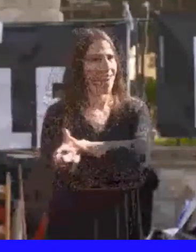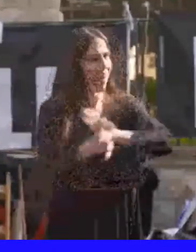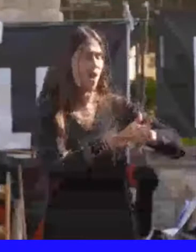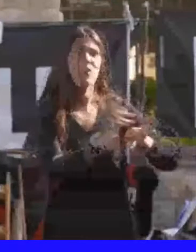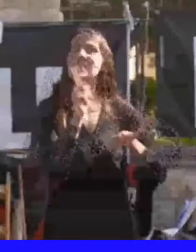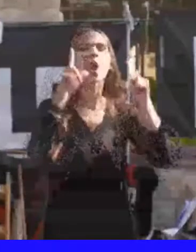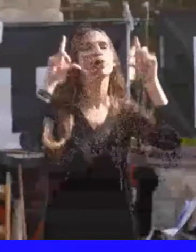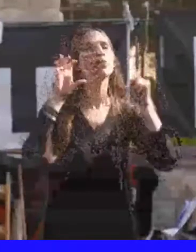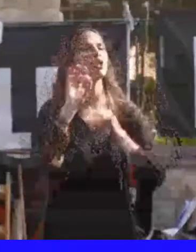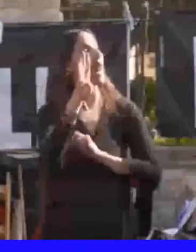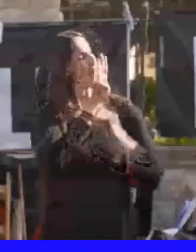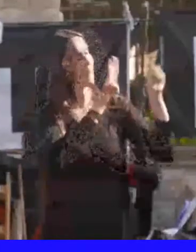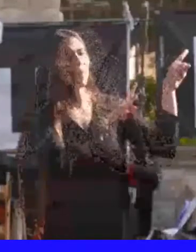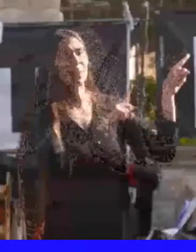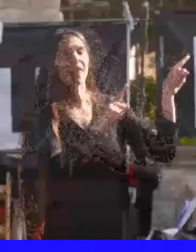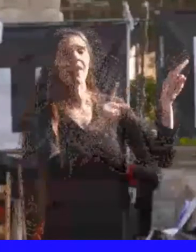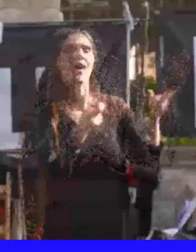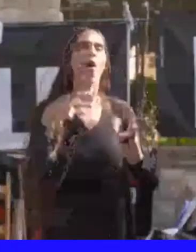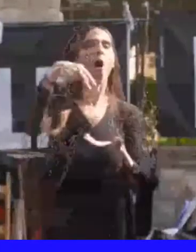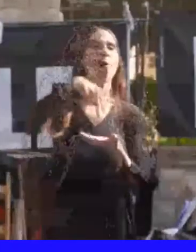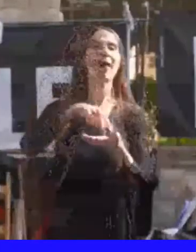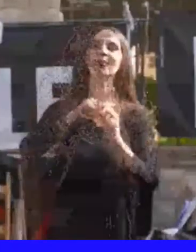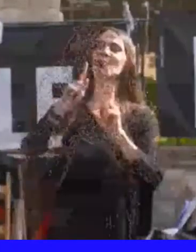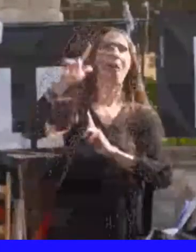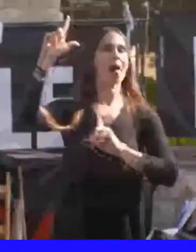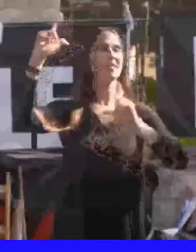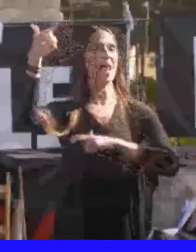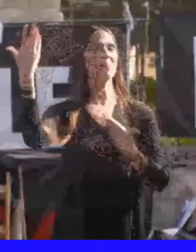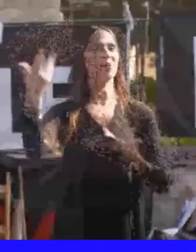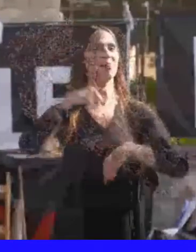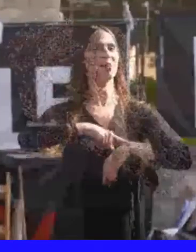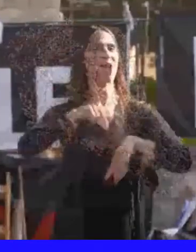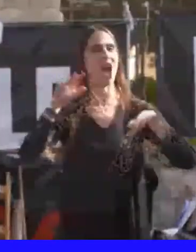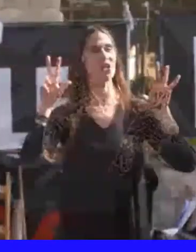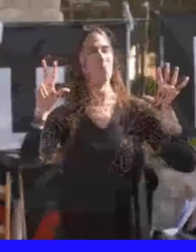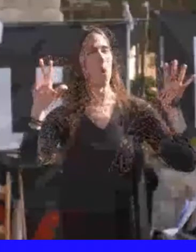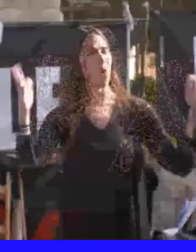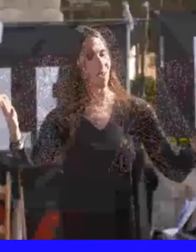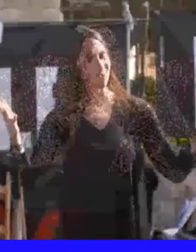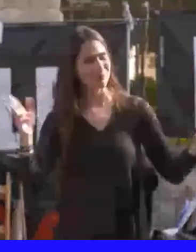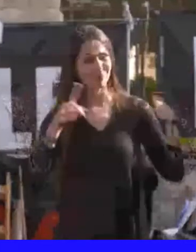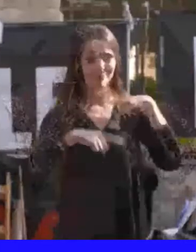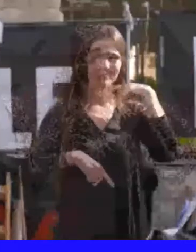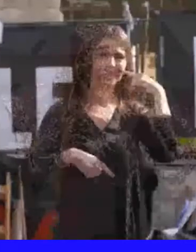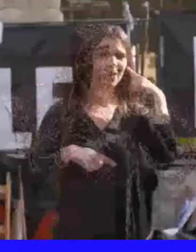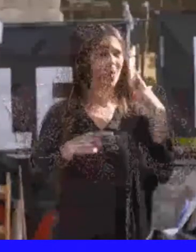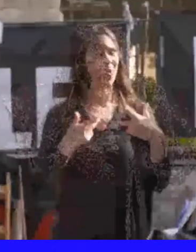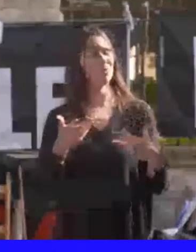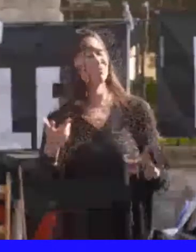לא תהיה תמונה של ביבי עומד מול המצלמות בשעה 8 עם חיוך